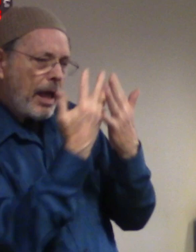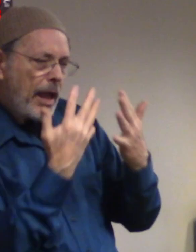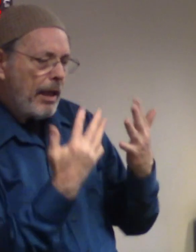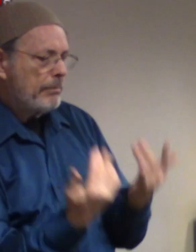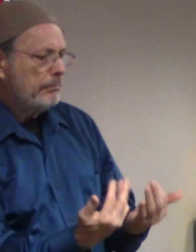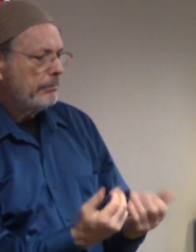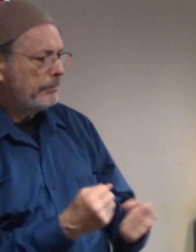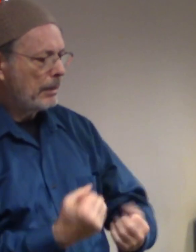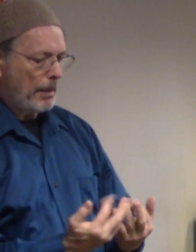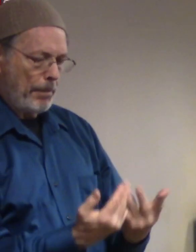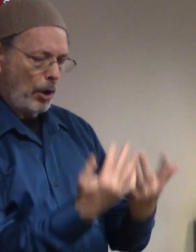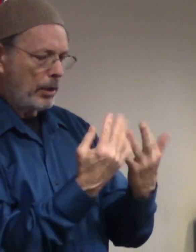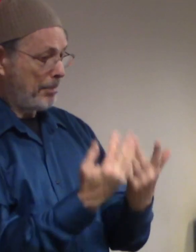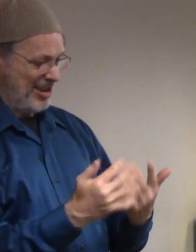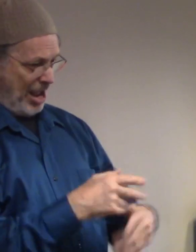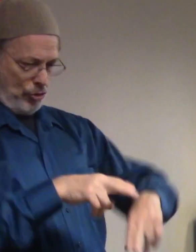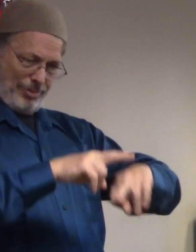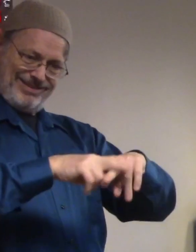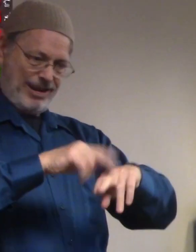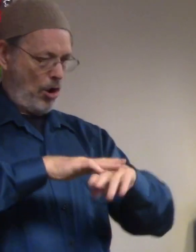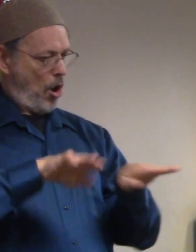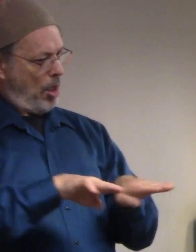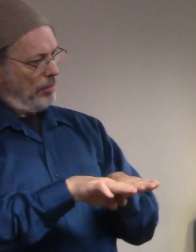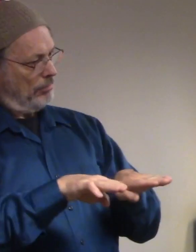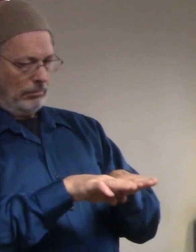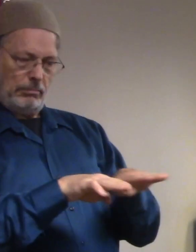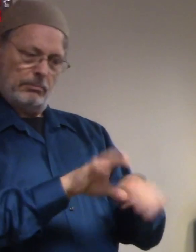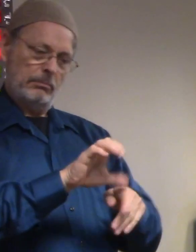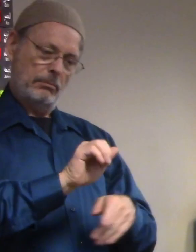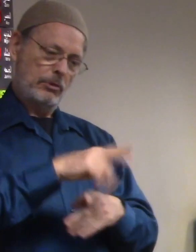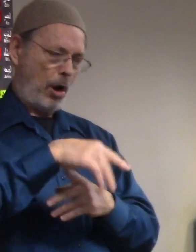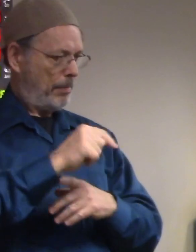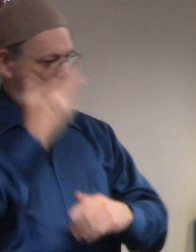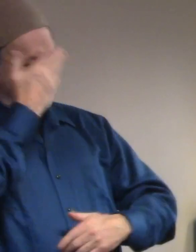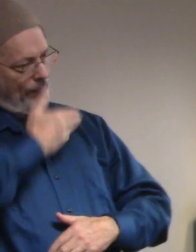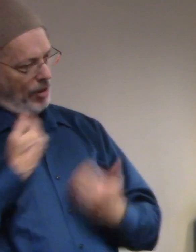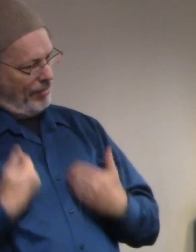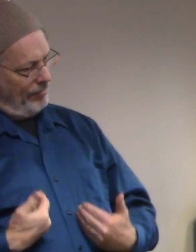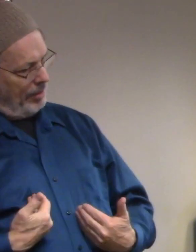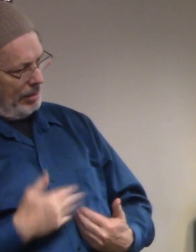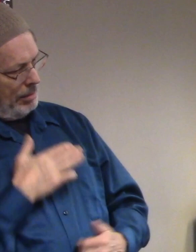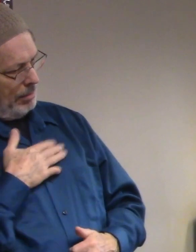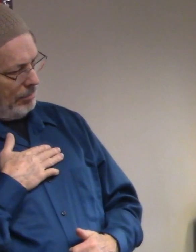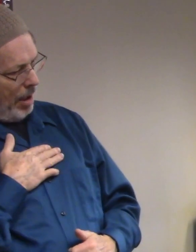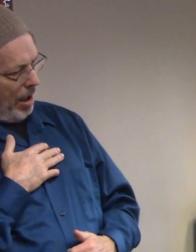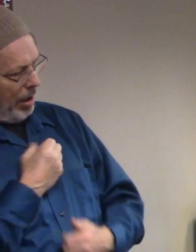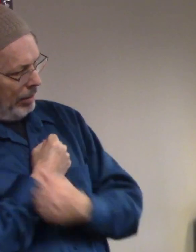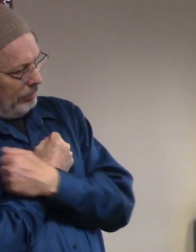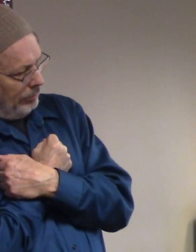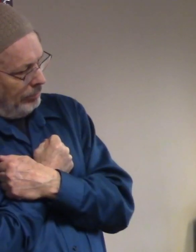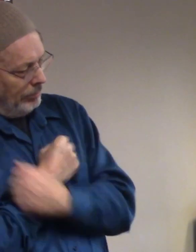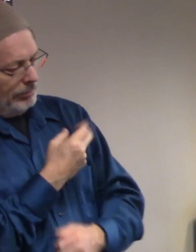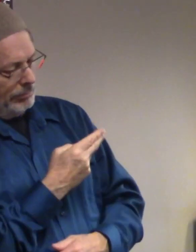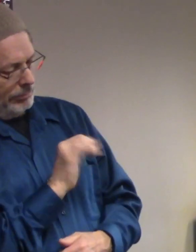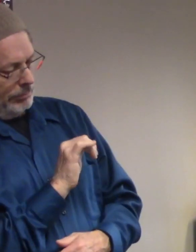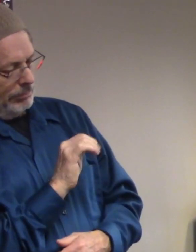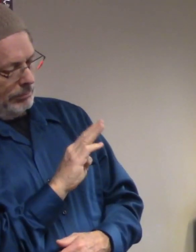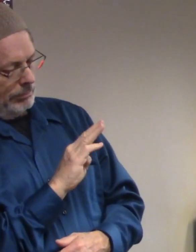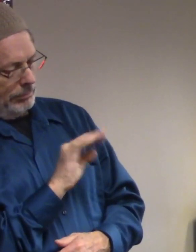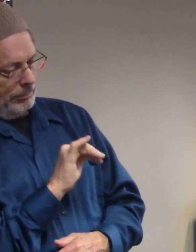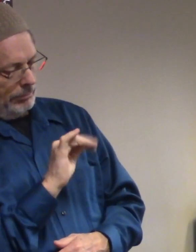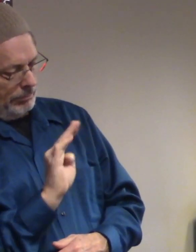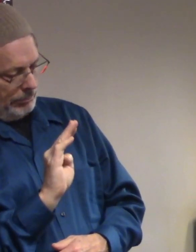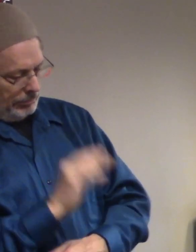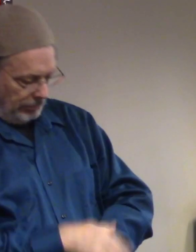are sitting on the red carpet of Allah subhanahu wa ta'ala before me, Ya Habibi. And إِن كُنْتَ خَذْتُ عِيسَى مِنْ رُوحِي